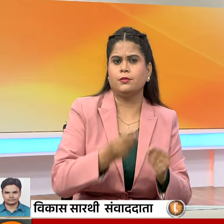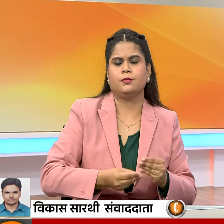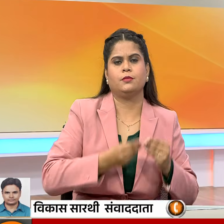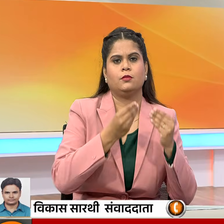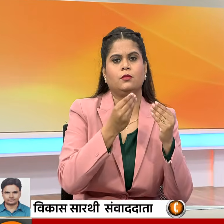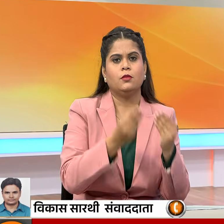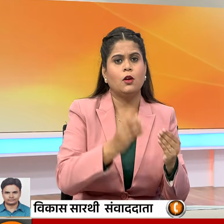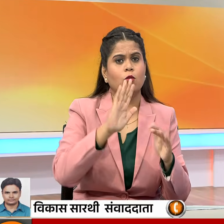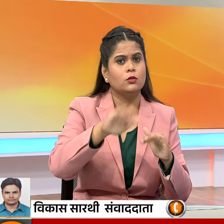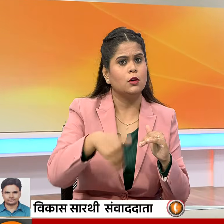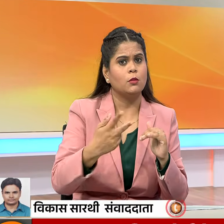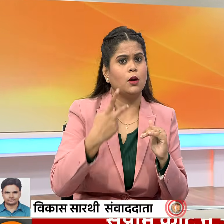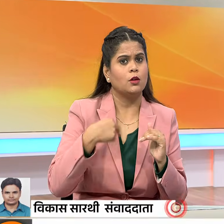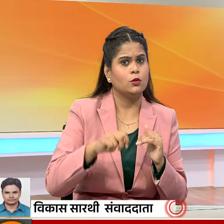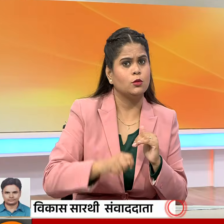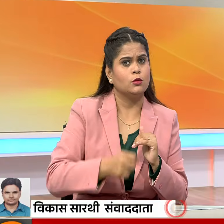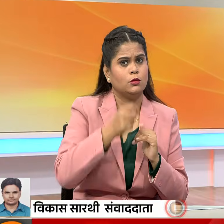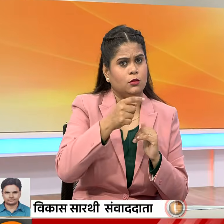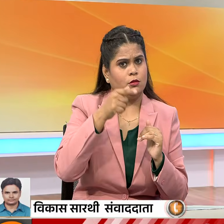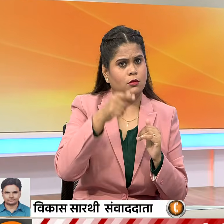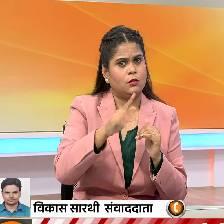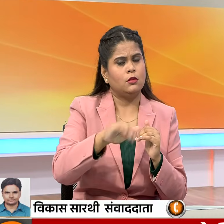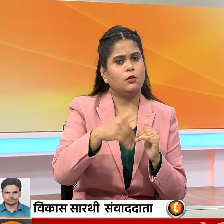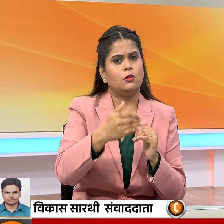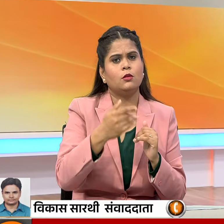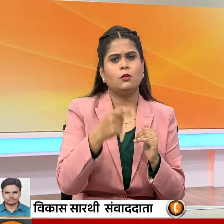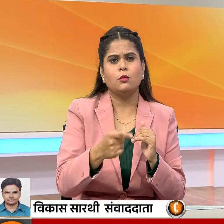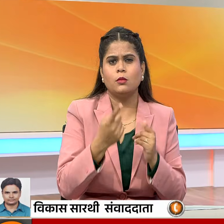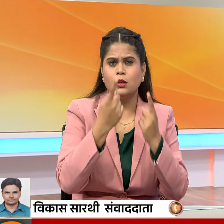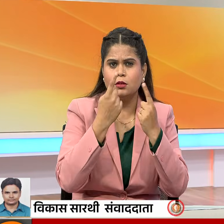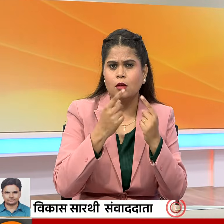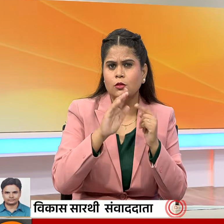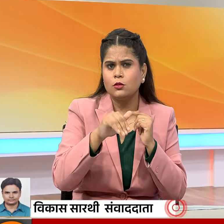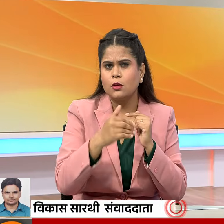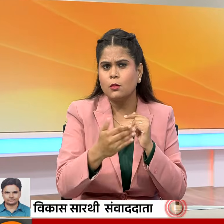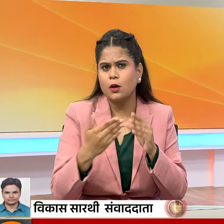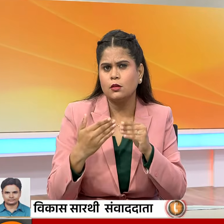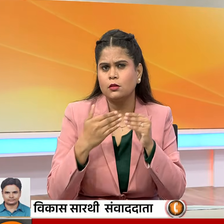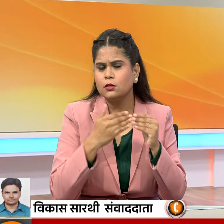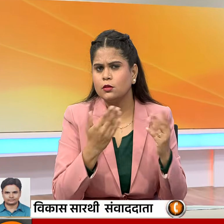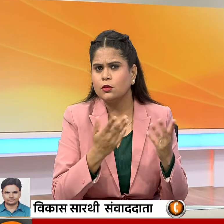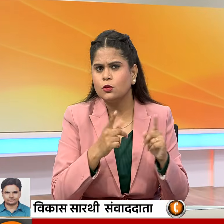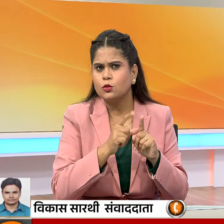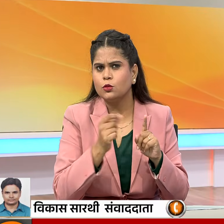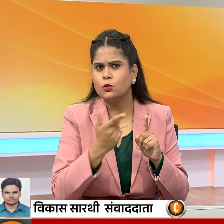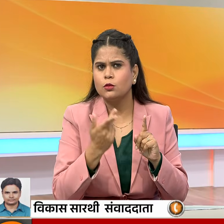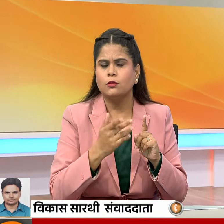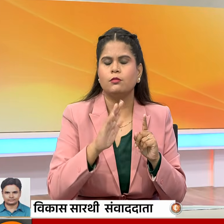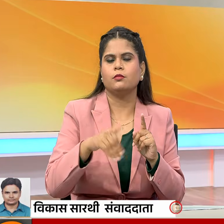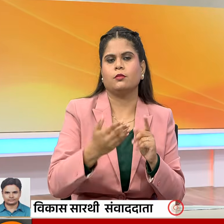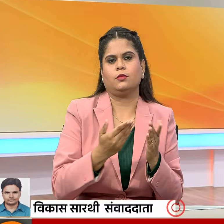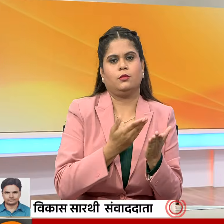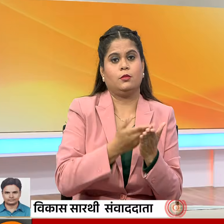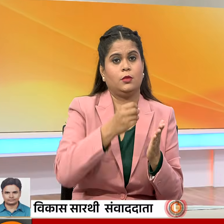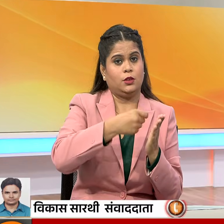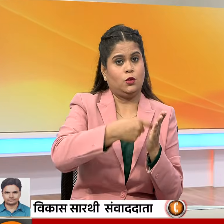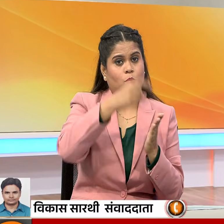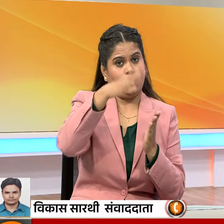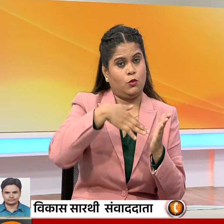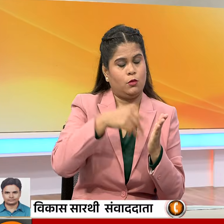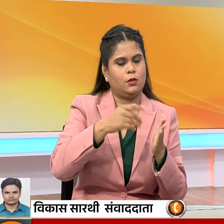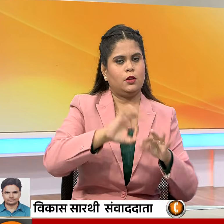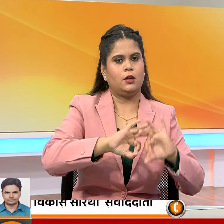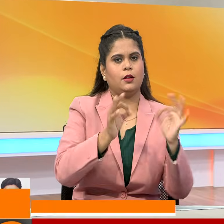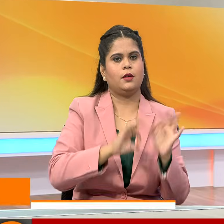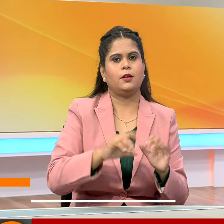समय में किस दिशा में कोई सुनवाई करनी है, उसकी डायरेक्शन क्या हो, उसको लेकर के कोर्ट को एक संकेत मिल सके। बिल्कुल विकास सर, हमने